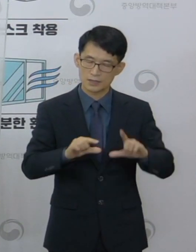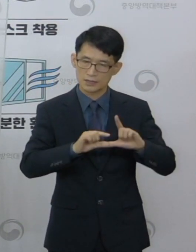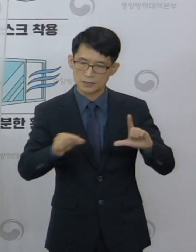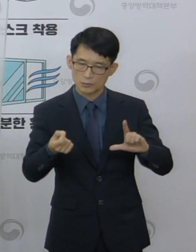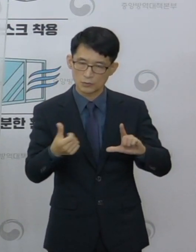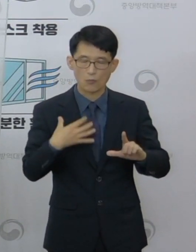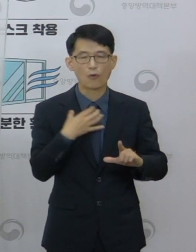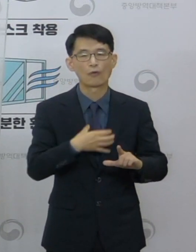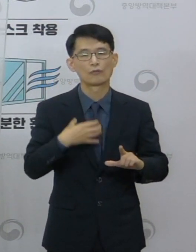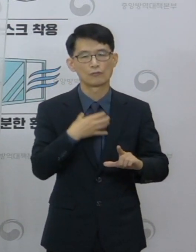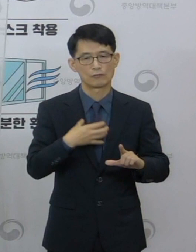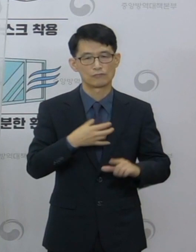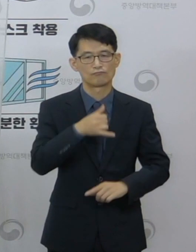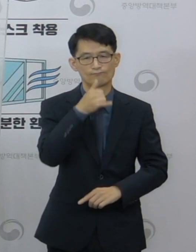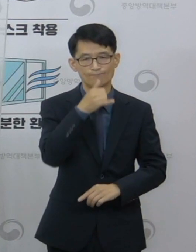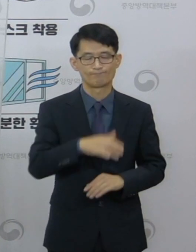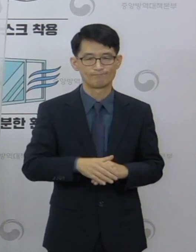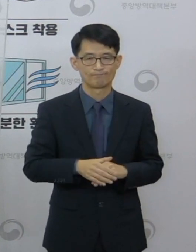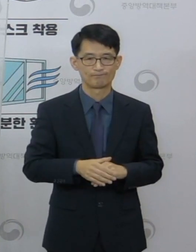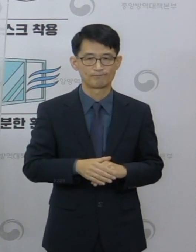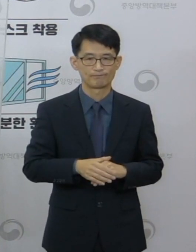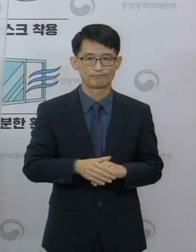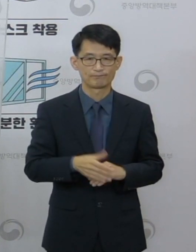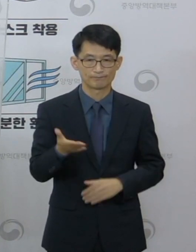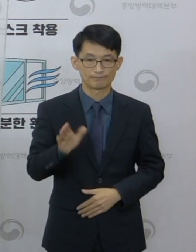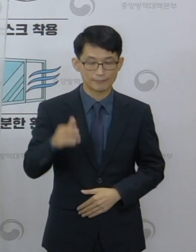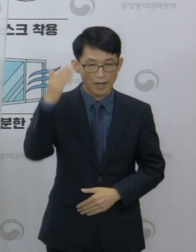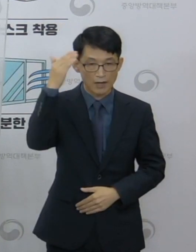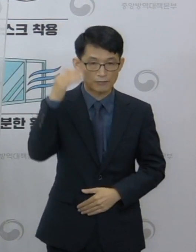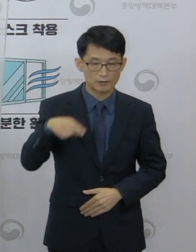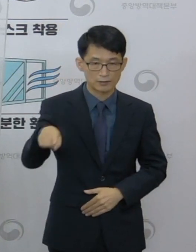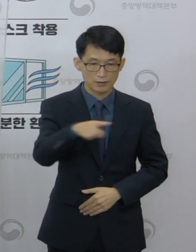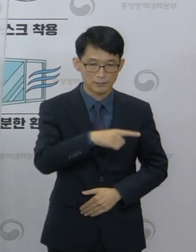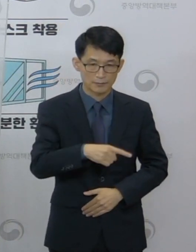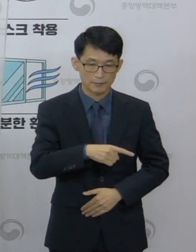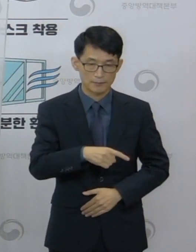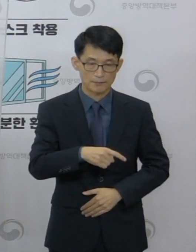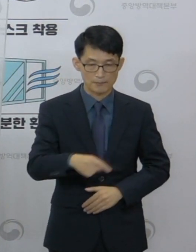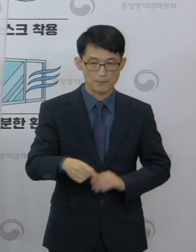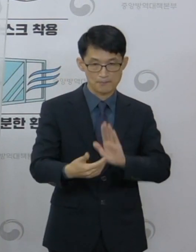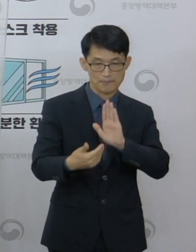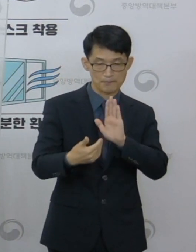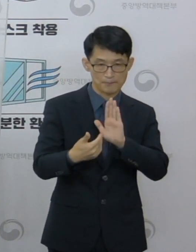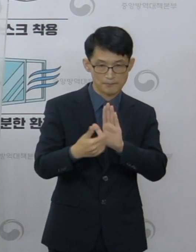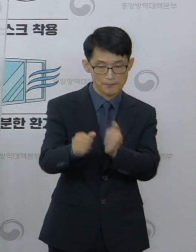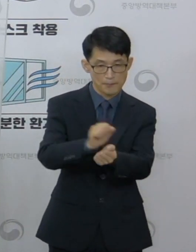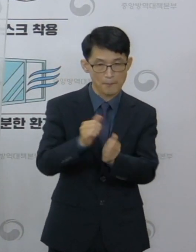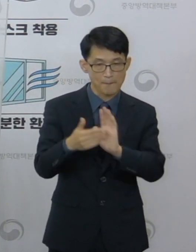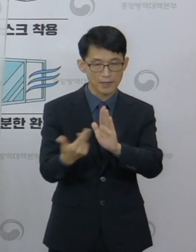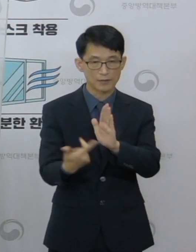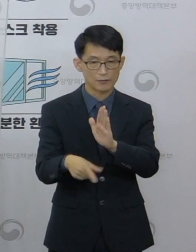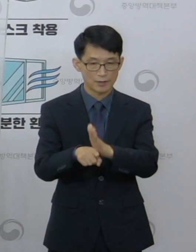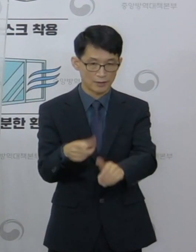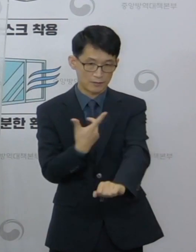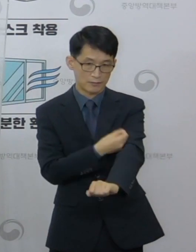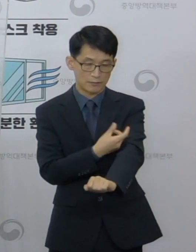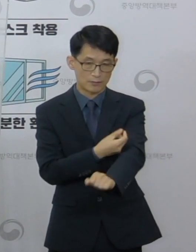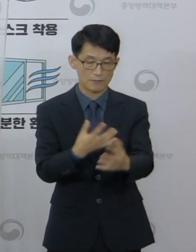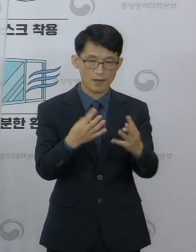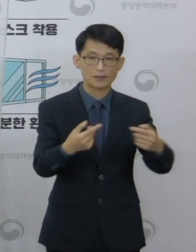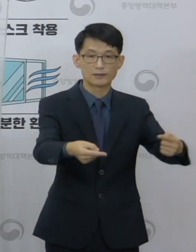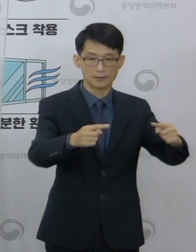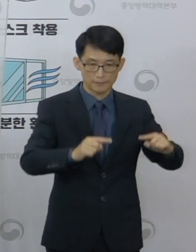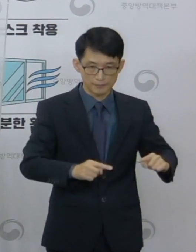있습니다 그럼에도 불구하고 우리나라는 백신접종 참여가 늘어날 수록 안전한 일상으로